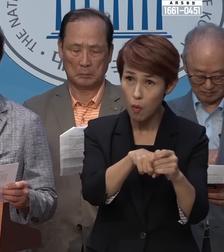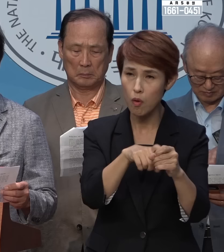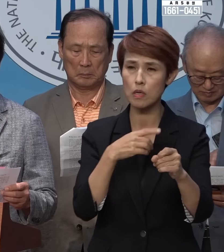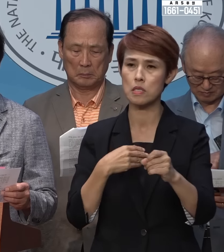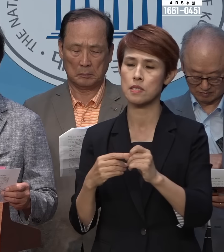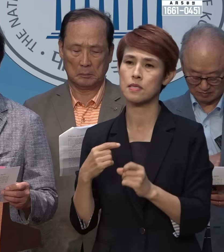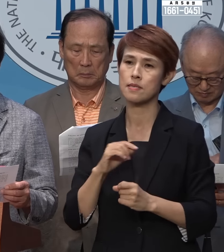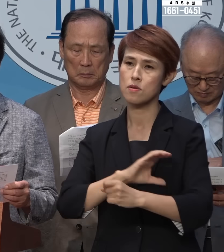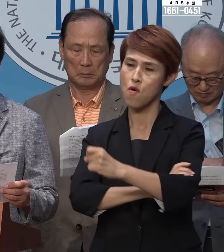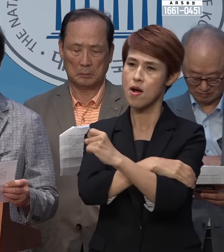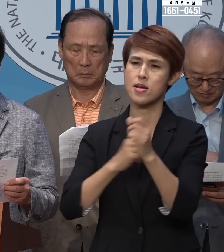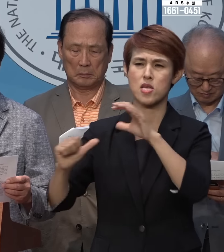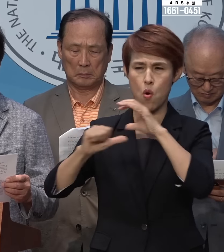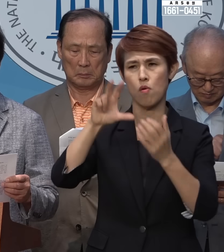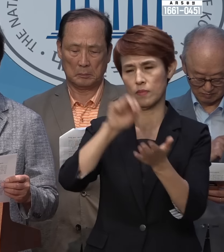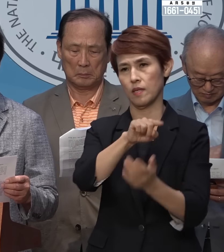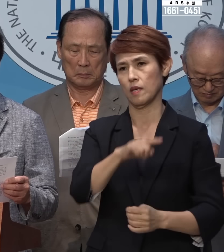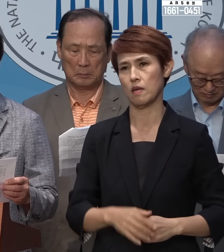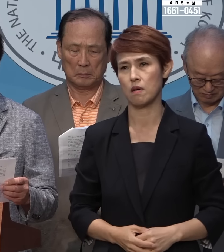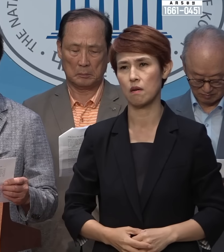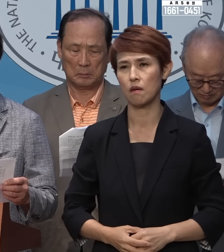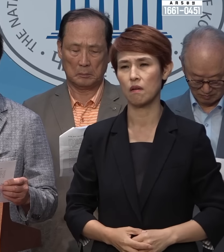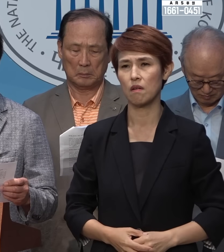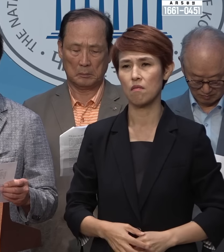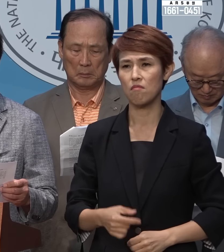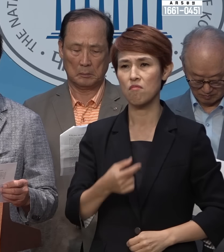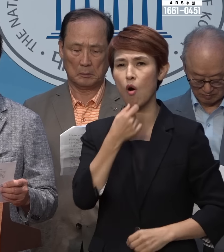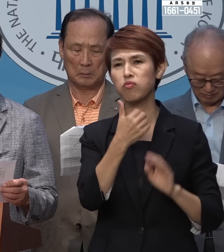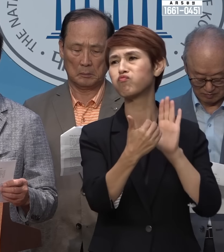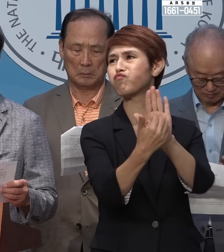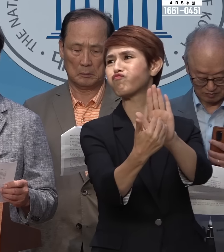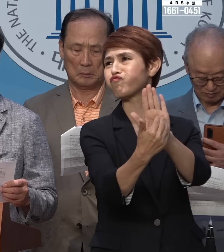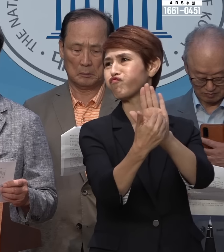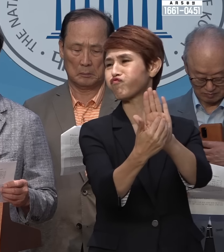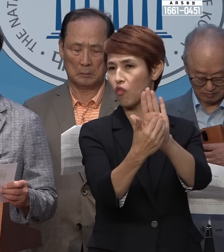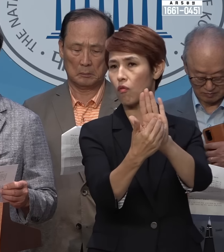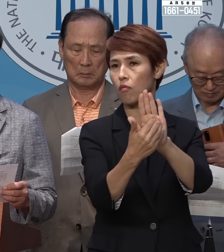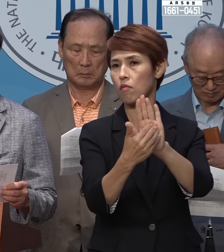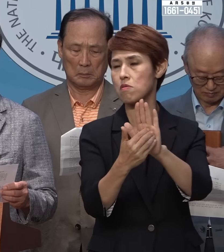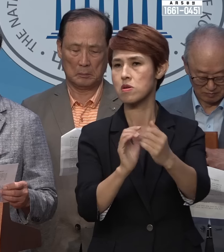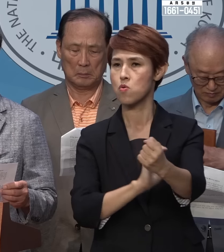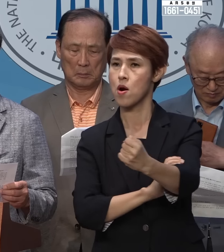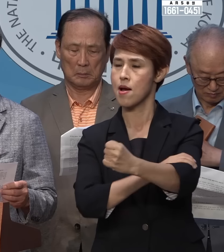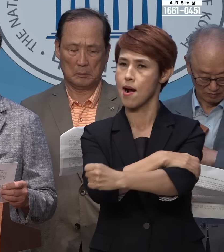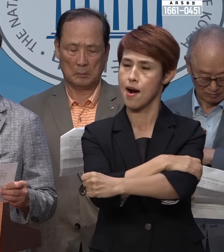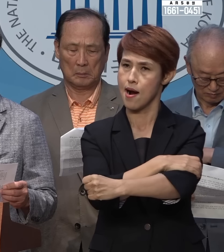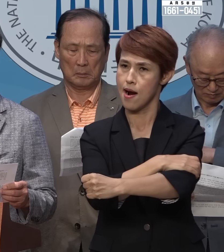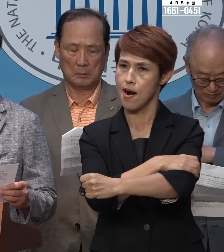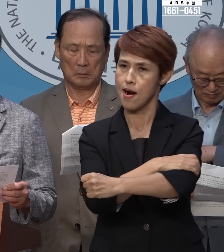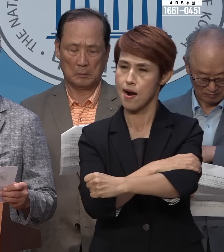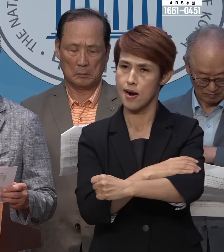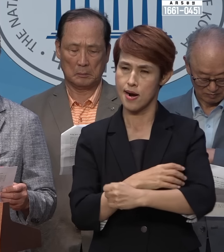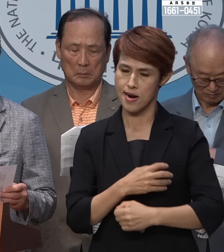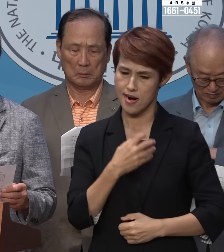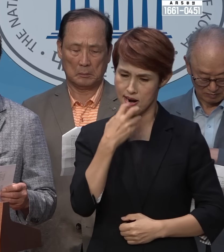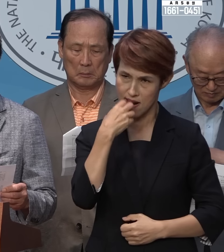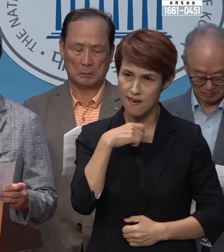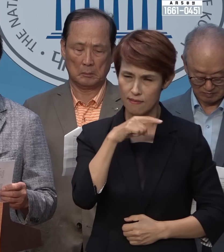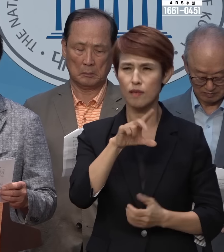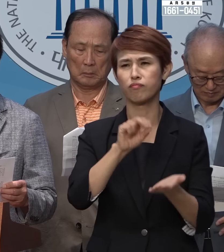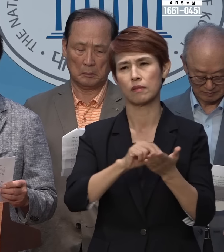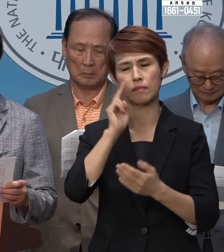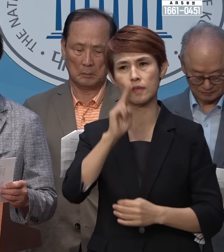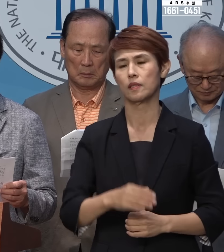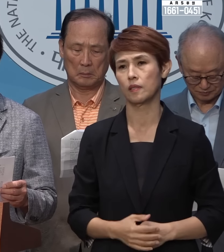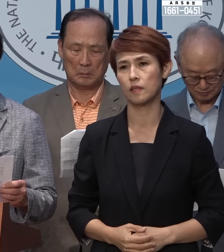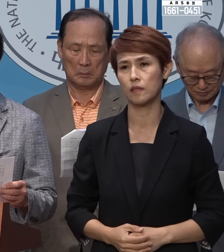정권입니다. 거듭되는 거부권 남발은 권력 사유화의 극치를 보여주고 있습니다.